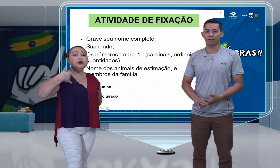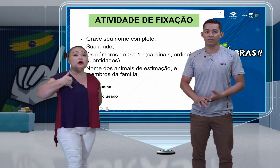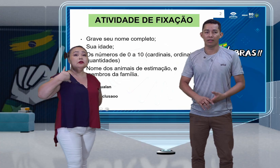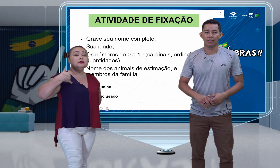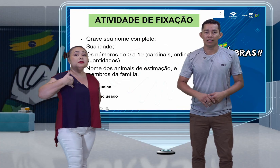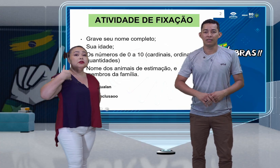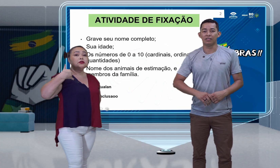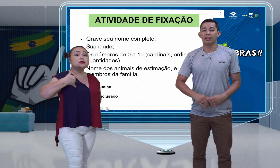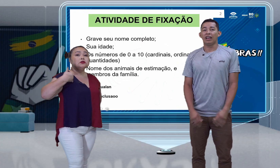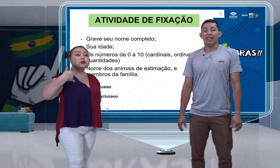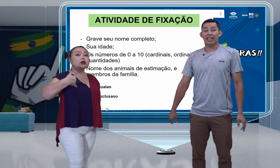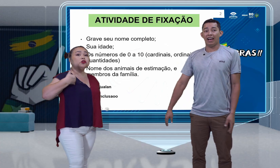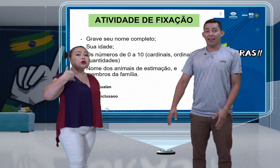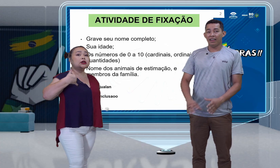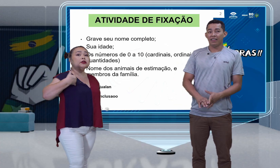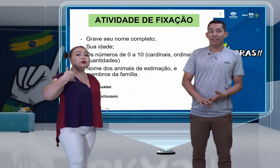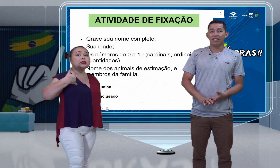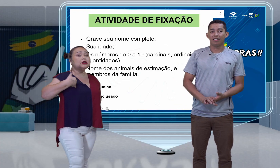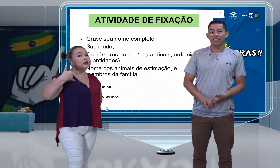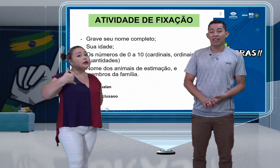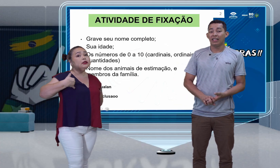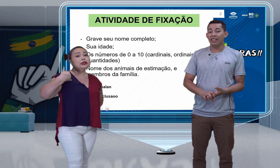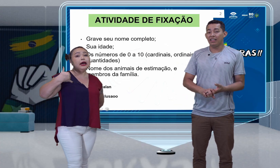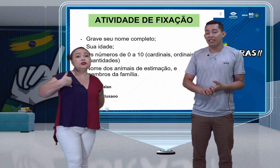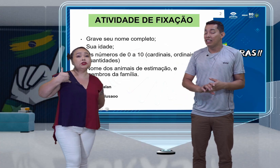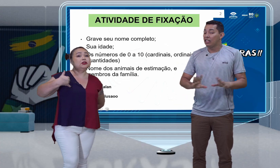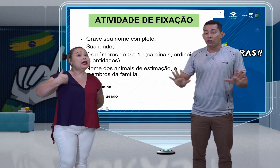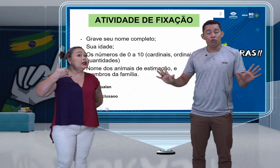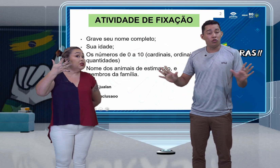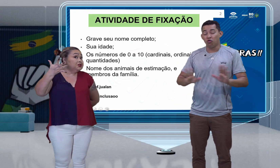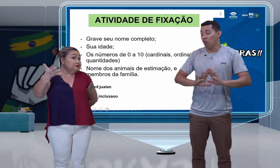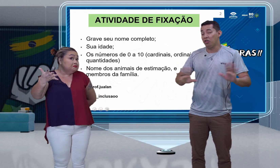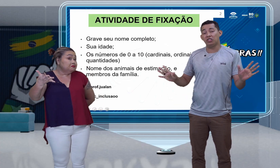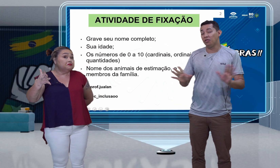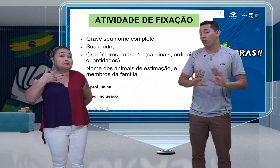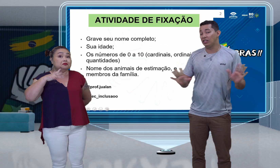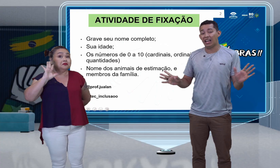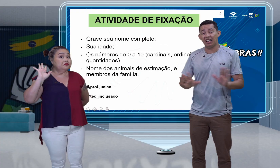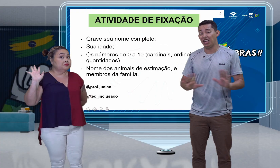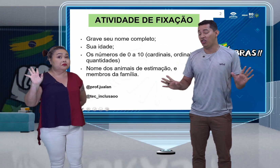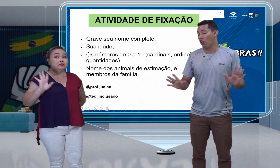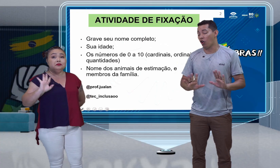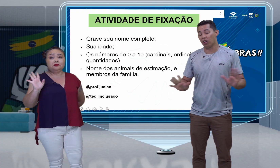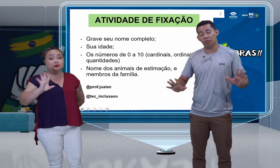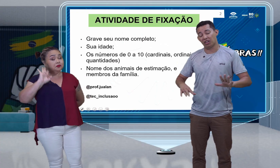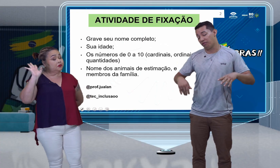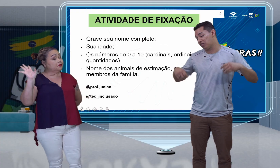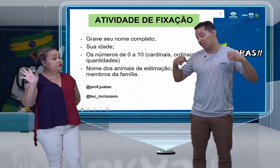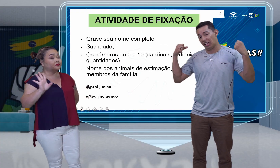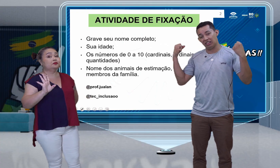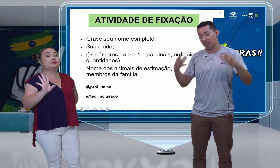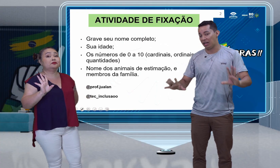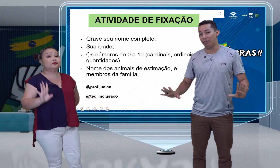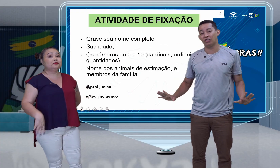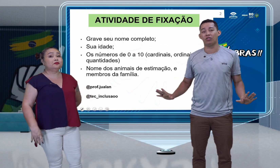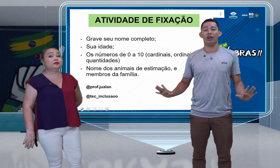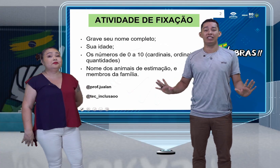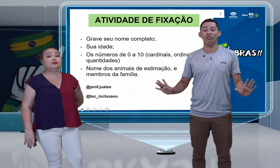ó. Só tocando aqui. Idade. E os números eu não vou dar nem cola, porque vocês já estão sabendo de qual é